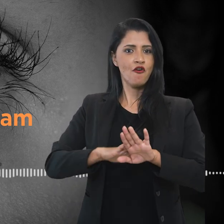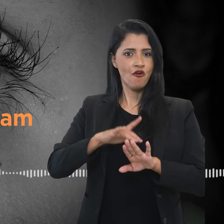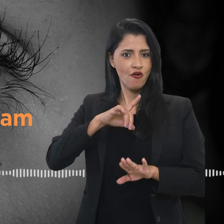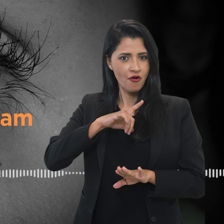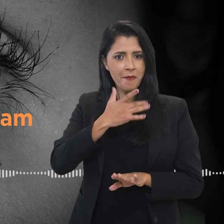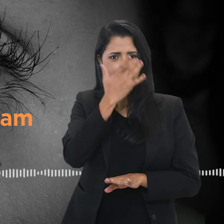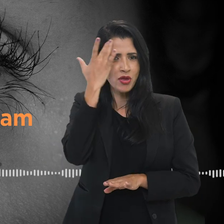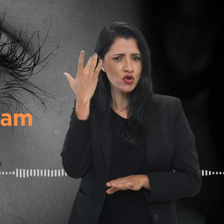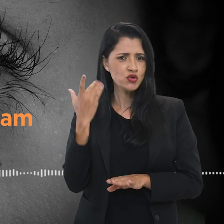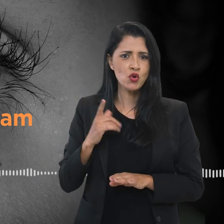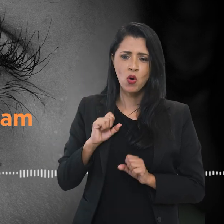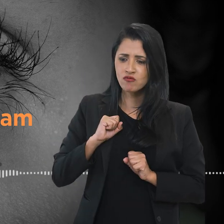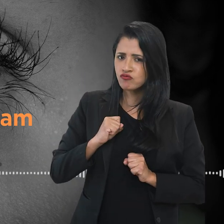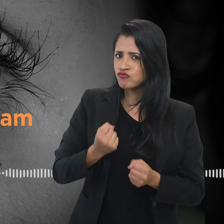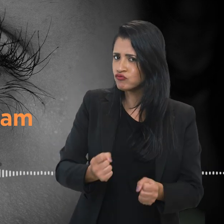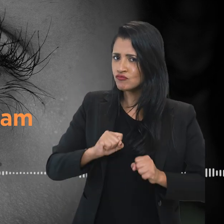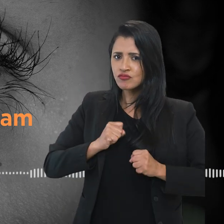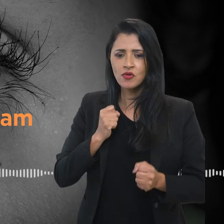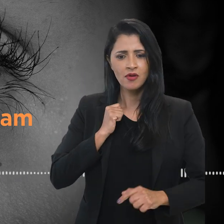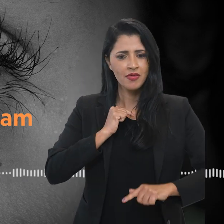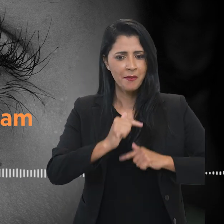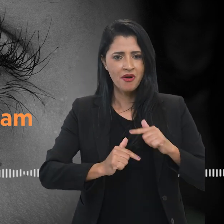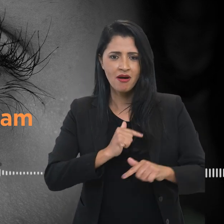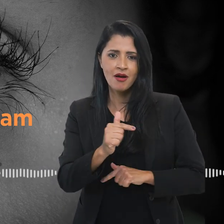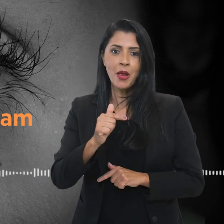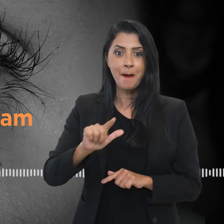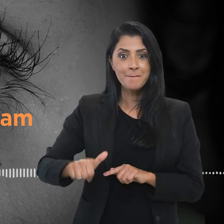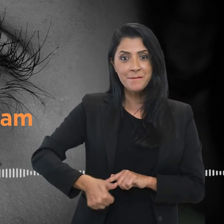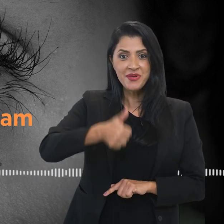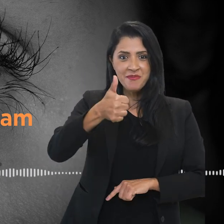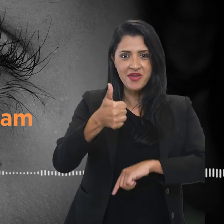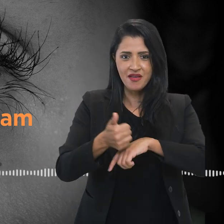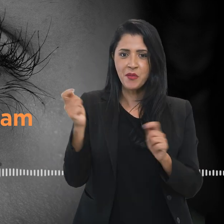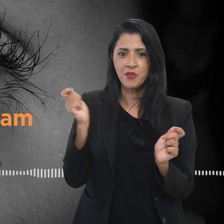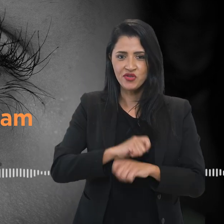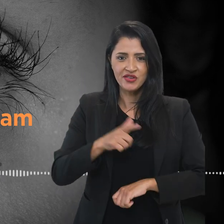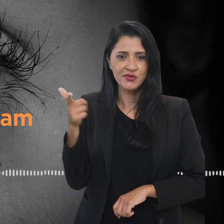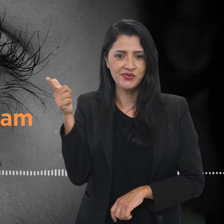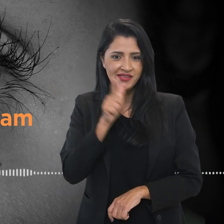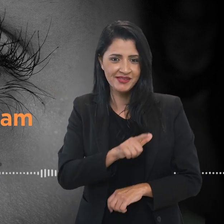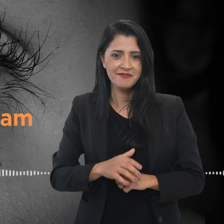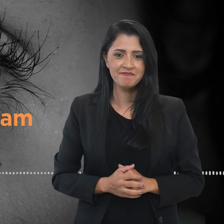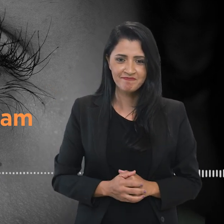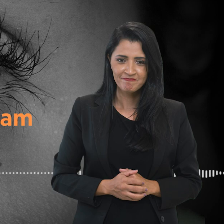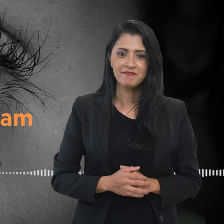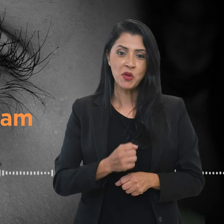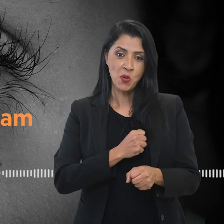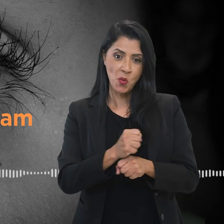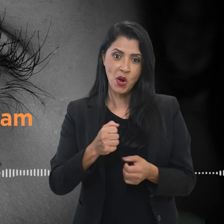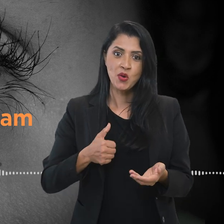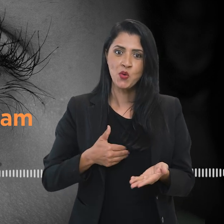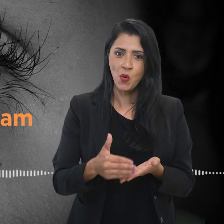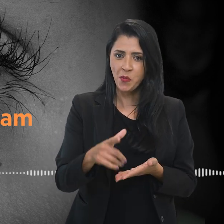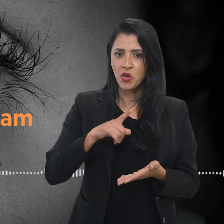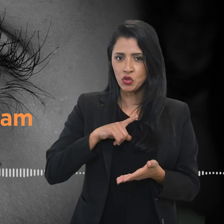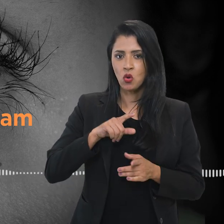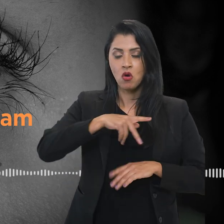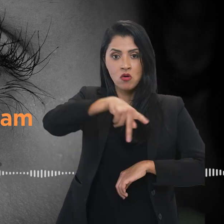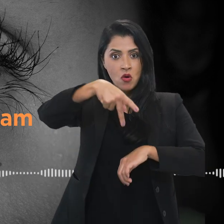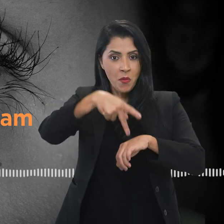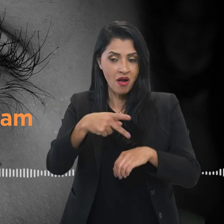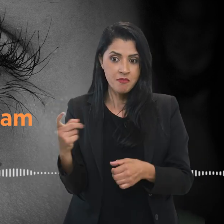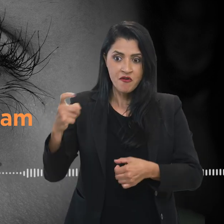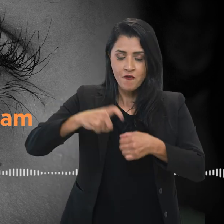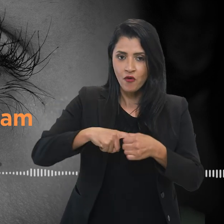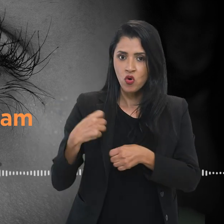viu? Foram muitos os esforços para que a primeira temporada pudesse se concretizar. Afinal, o ano começou com a agitação de um país a